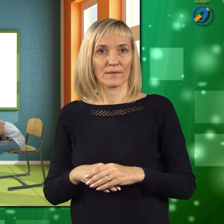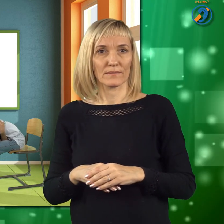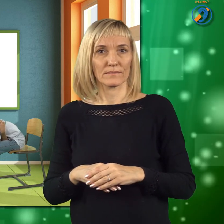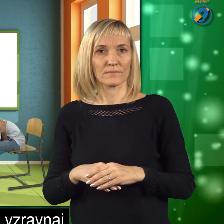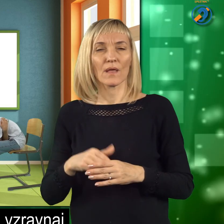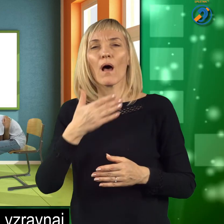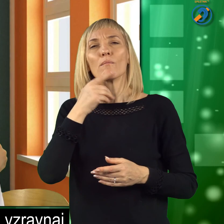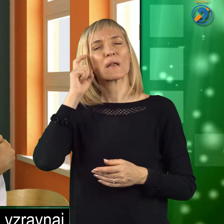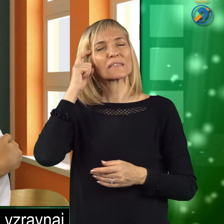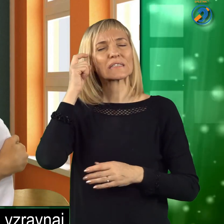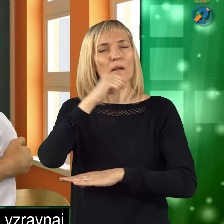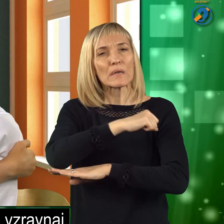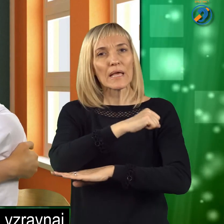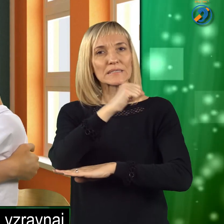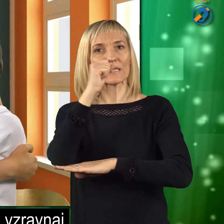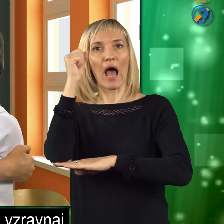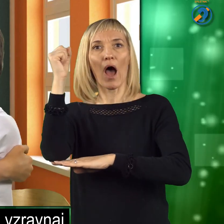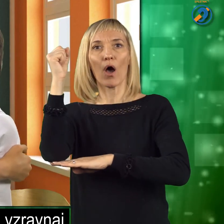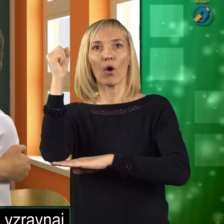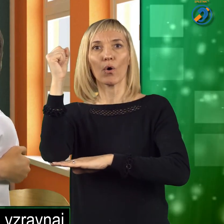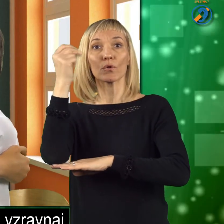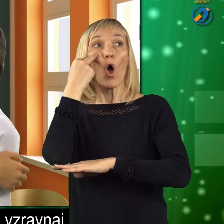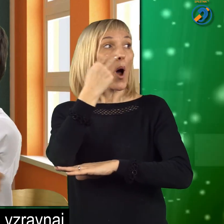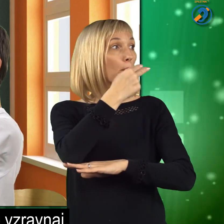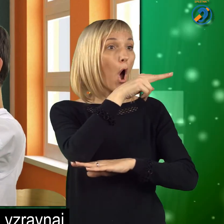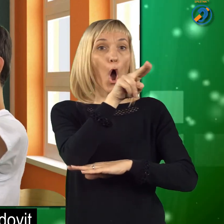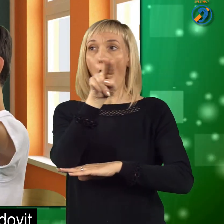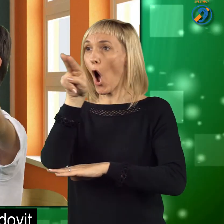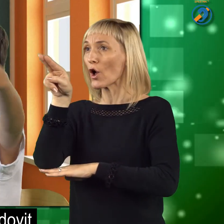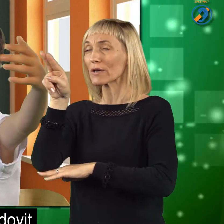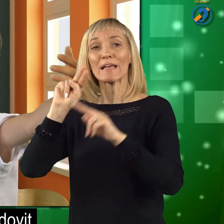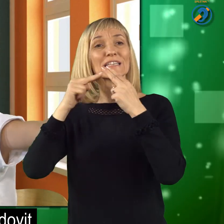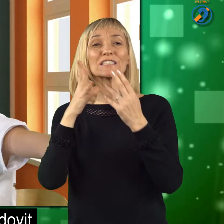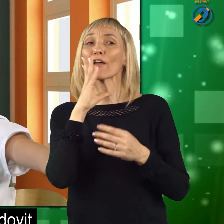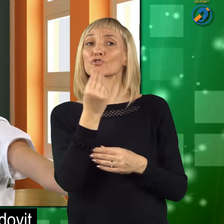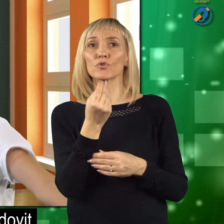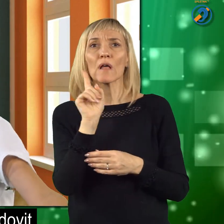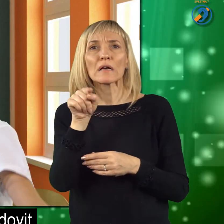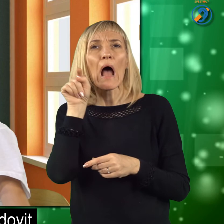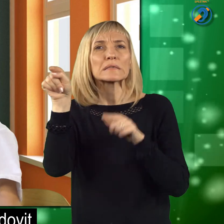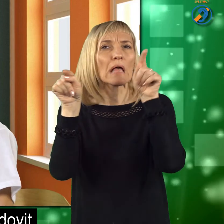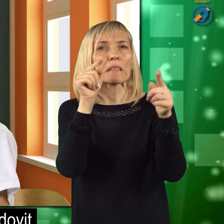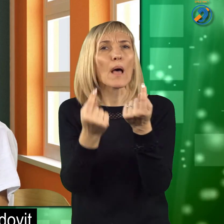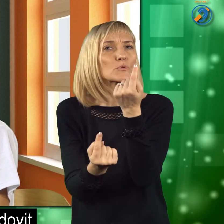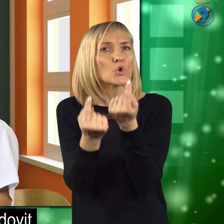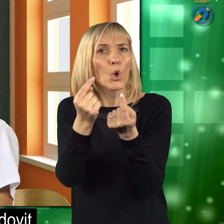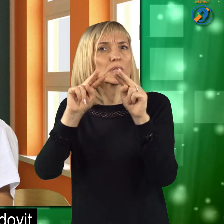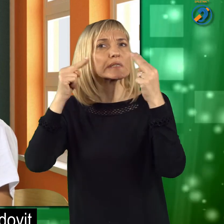Brezskrbno se vzravnaj, okrog sebe se ozri, svet je čudovit, le kaj se v njem